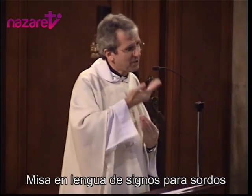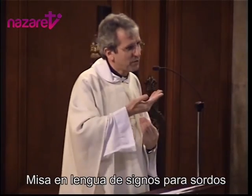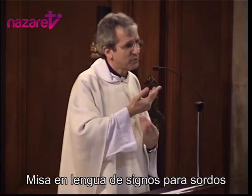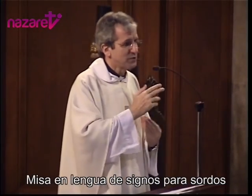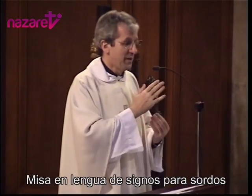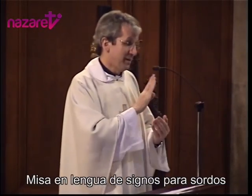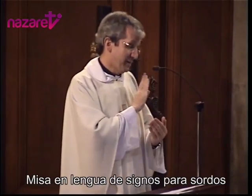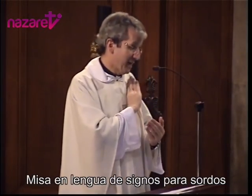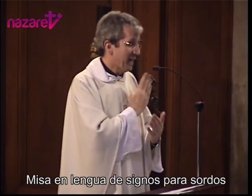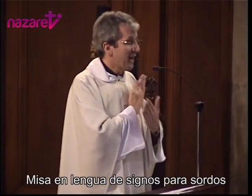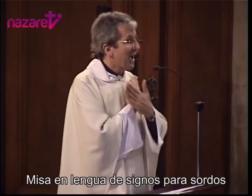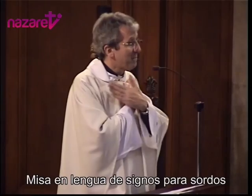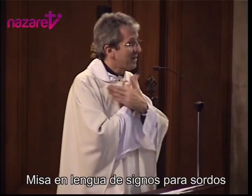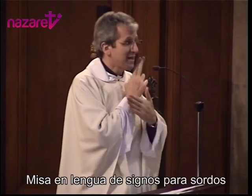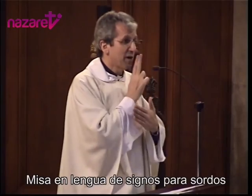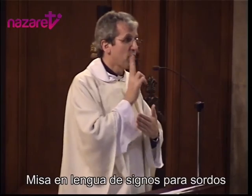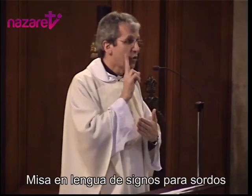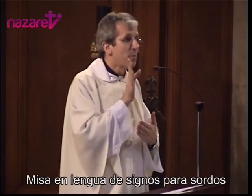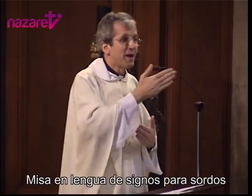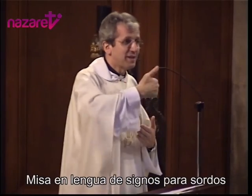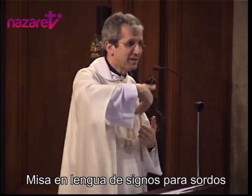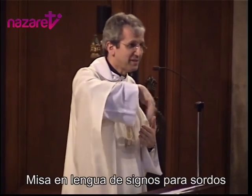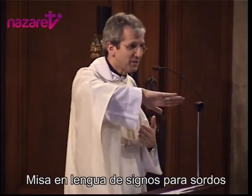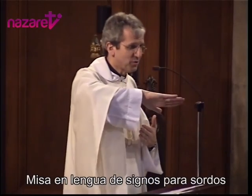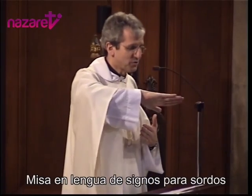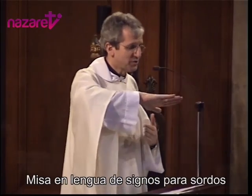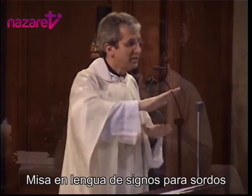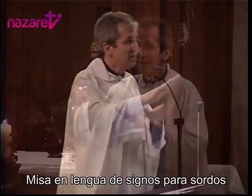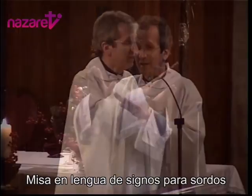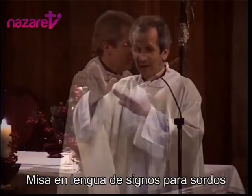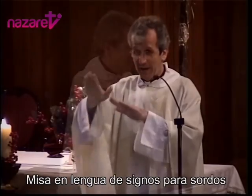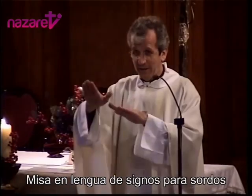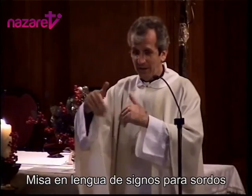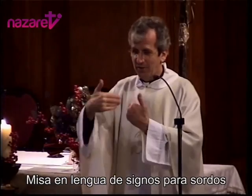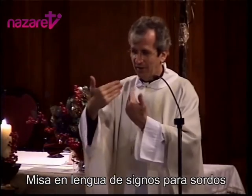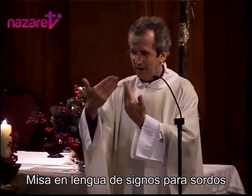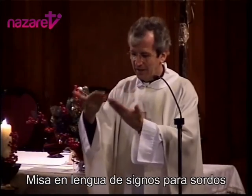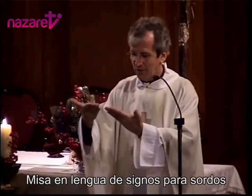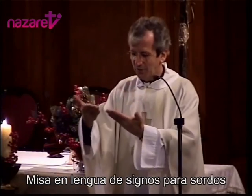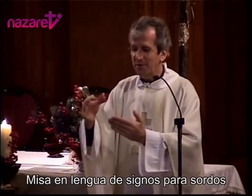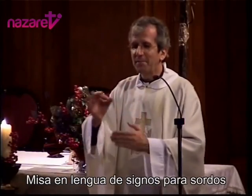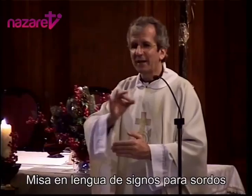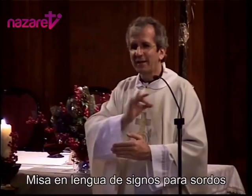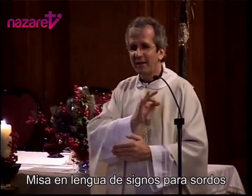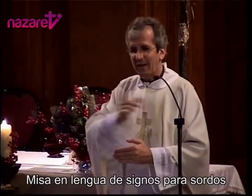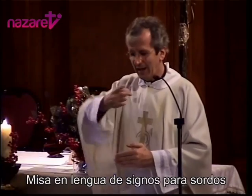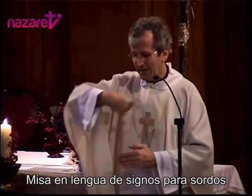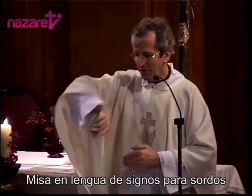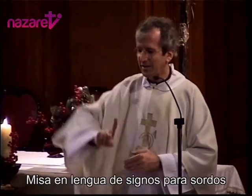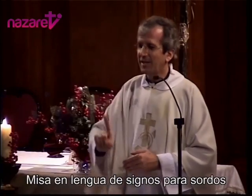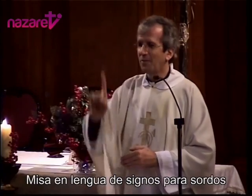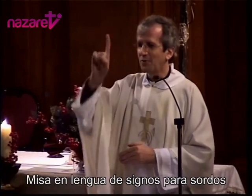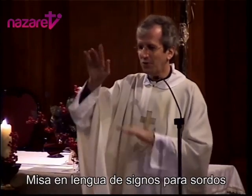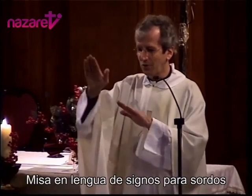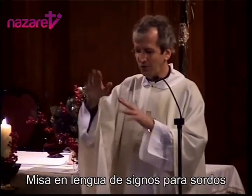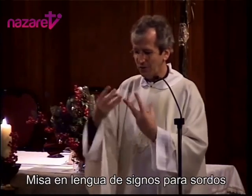y valoremos tener a María como madre de todos. La bendición que el Señor nos imparte. El Señor